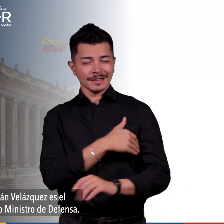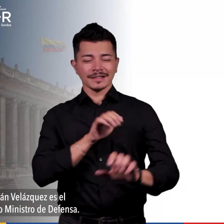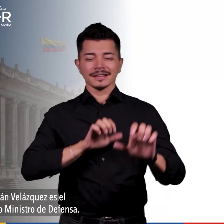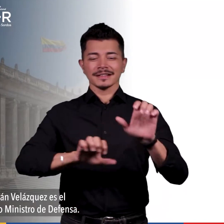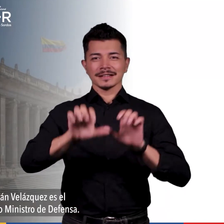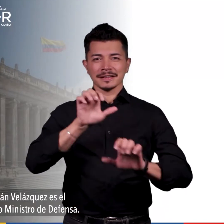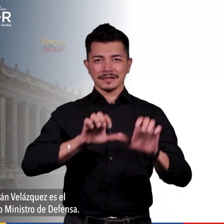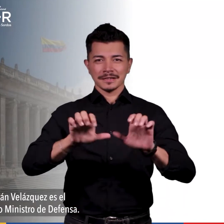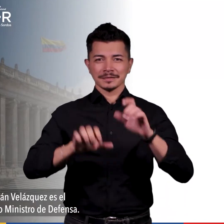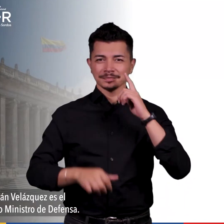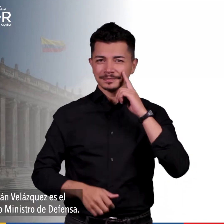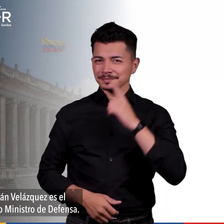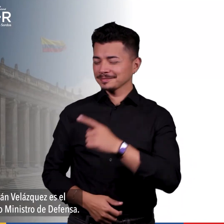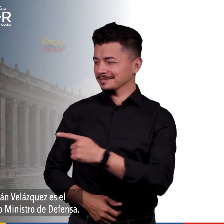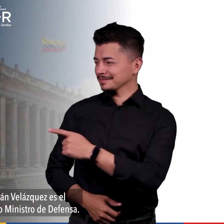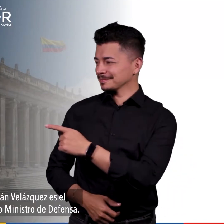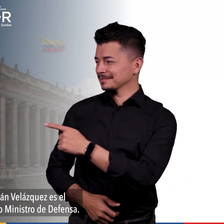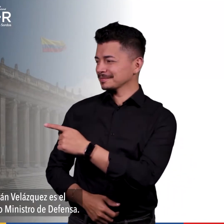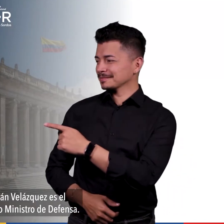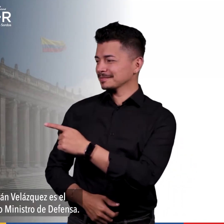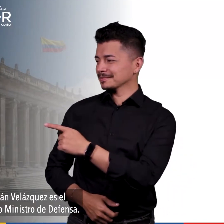Iván Velásquez es el nuevo ministro de Defensa.